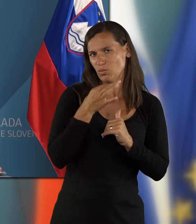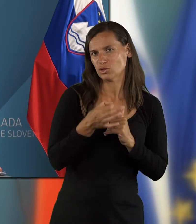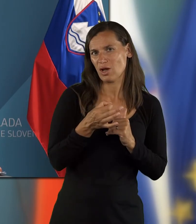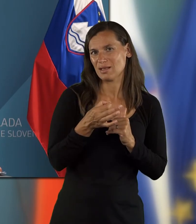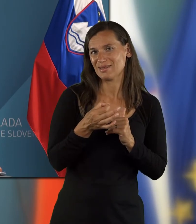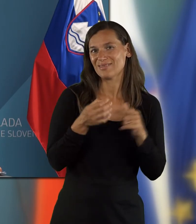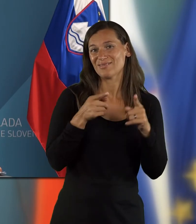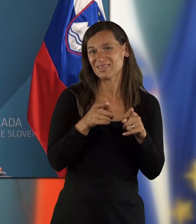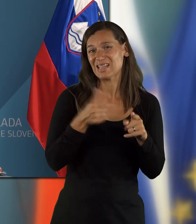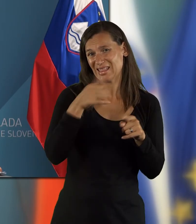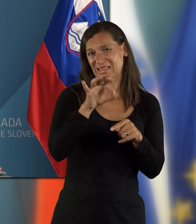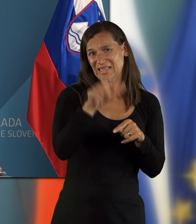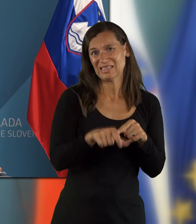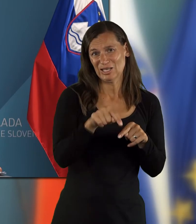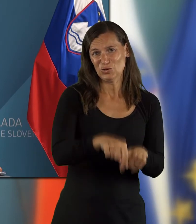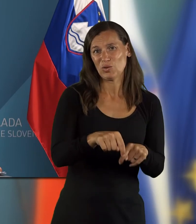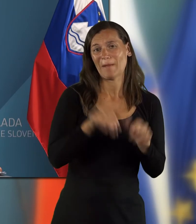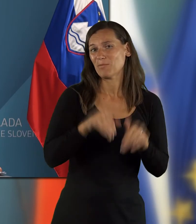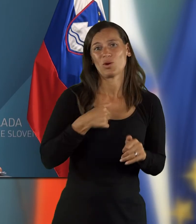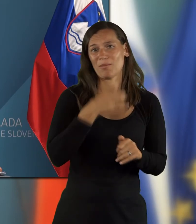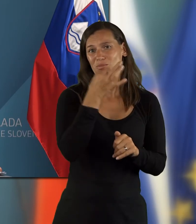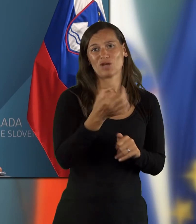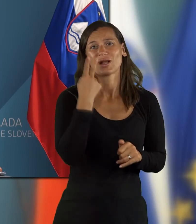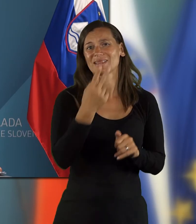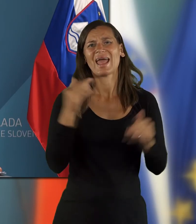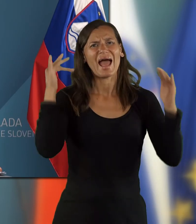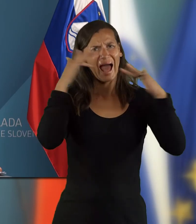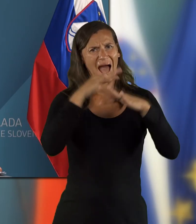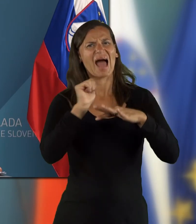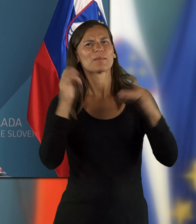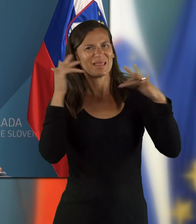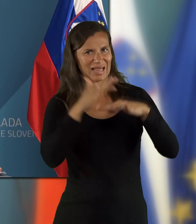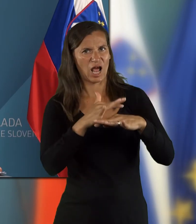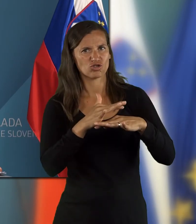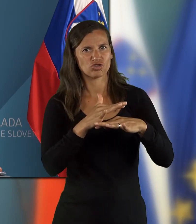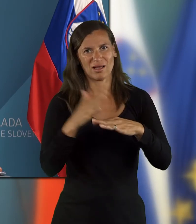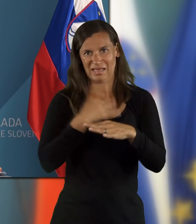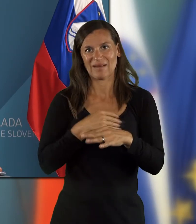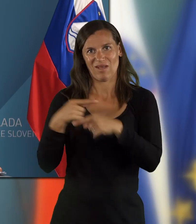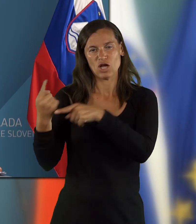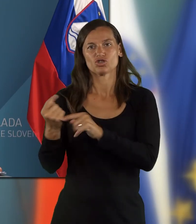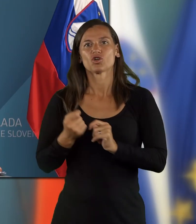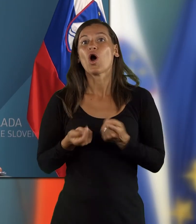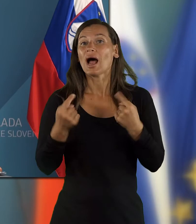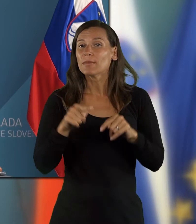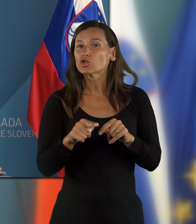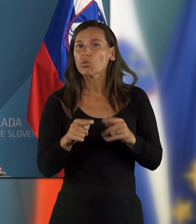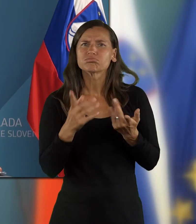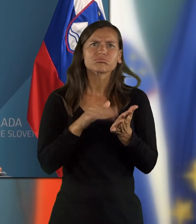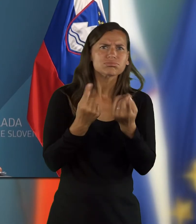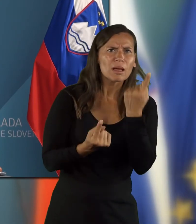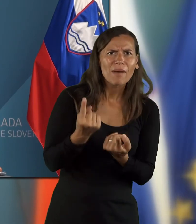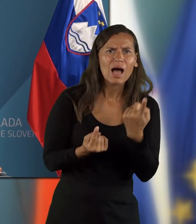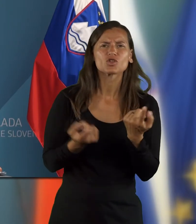pod vprašanje. Glede to, da ste edini tukaj, vas vendarle moramo vprašati glede arbitraže. Je bila kakšna debata o tem? Je bilo